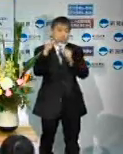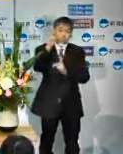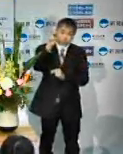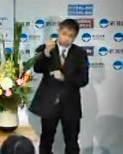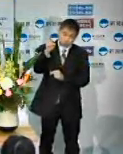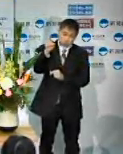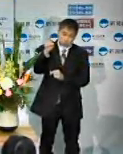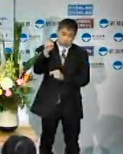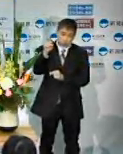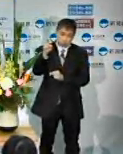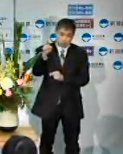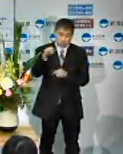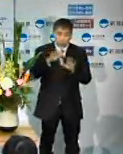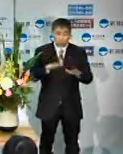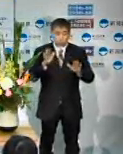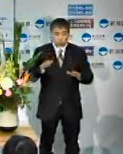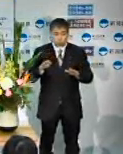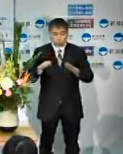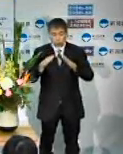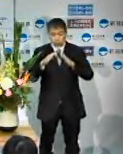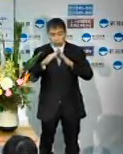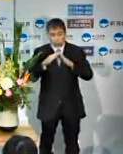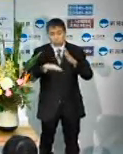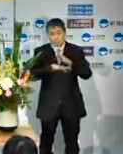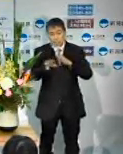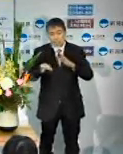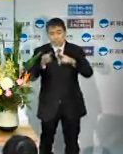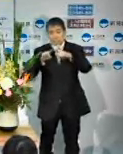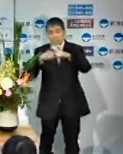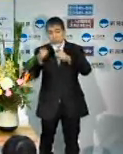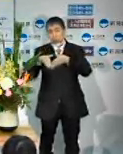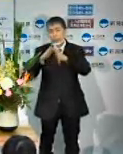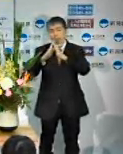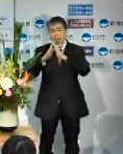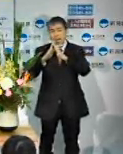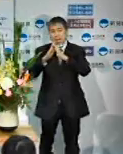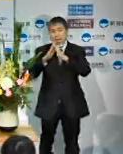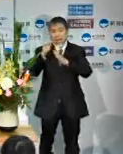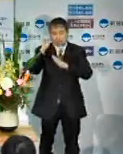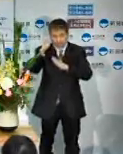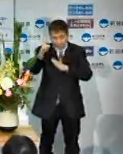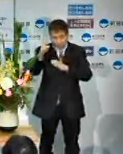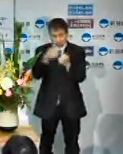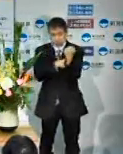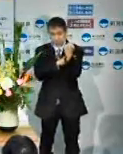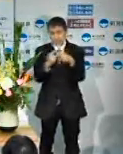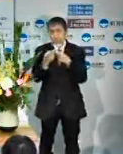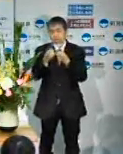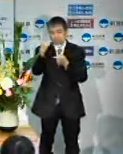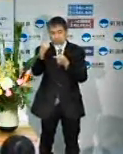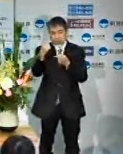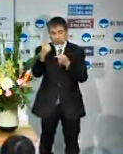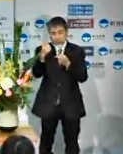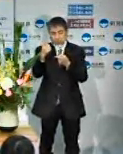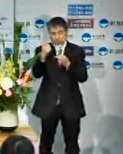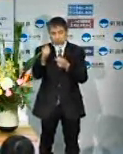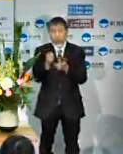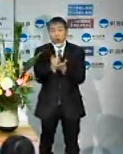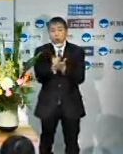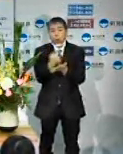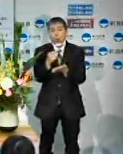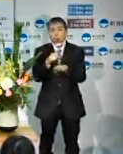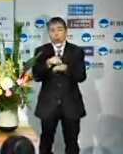ども家庭庁が作られますので、力を入れていくということはもう大きな政策の方向としては示されてます